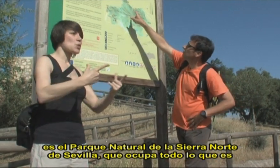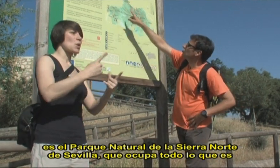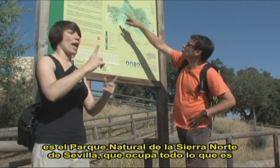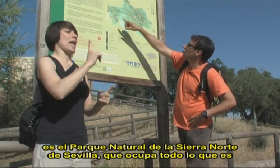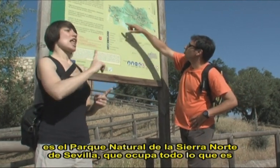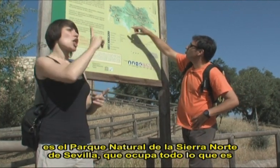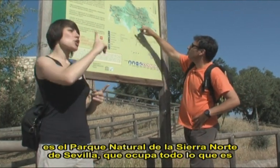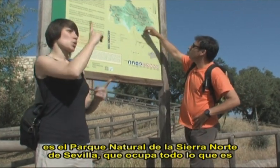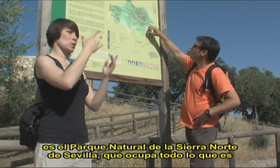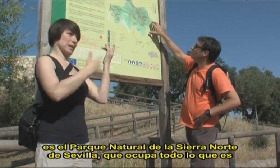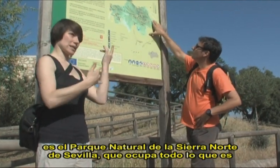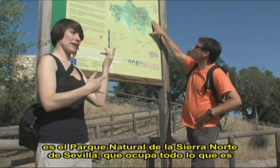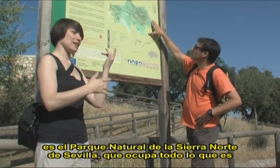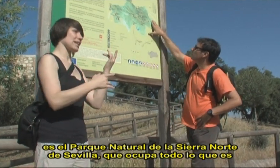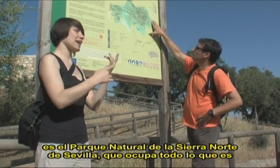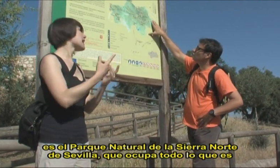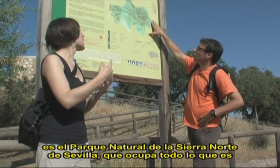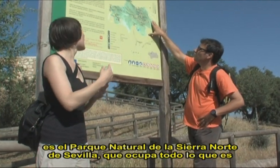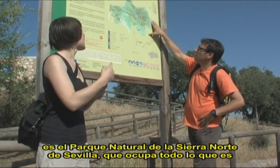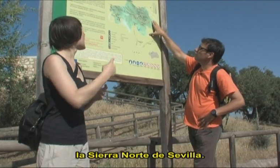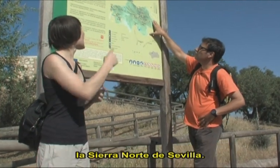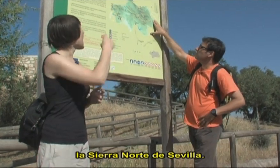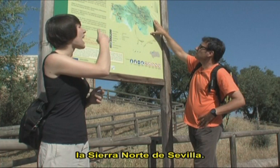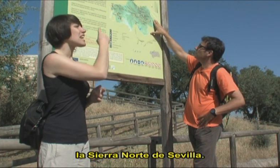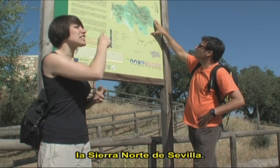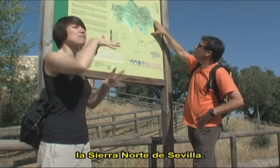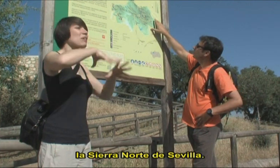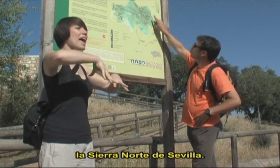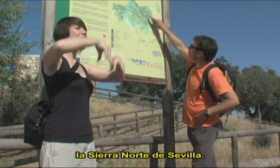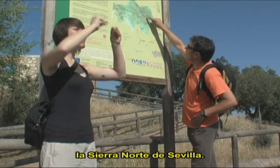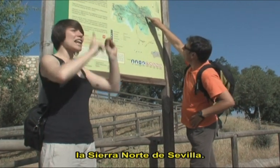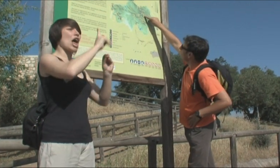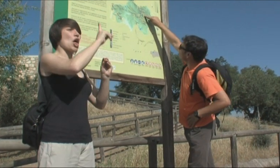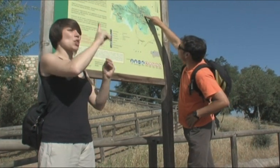toda la parte, o todo lo que es la Sierra Norte de Sevilla.